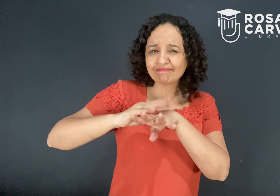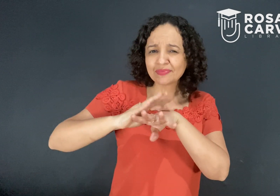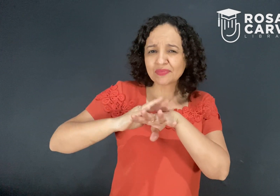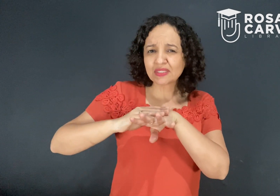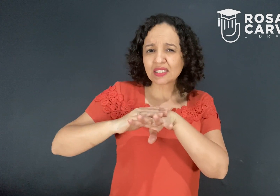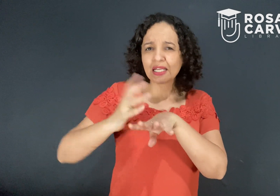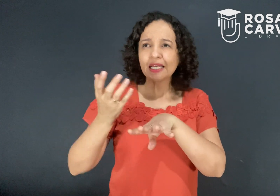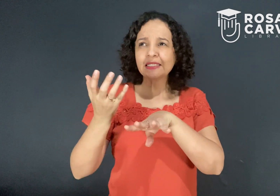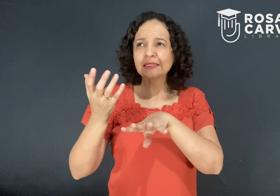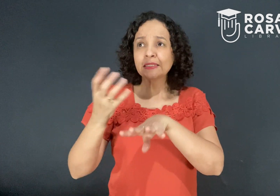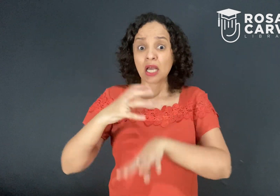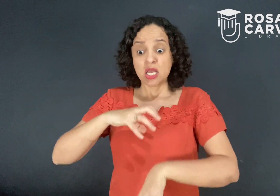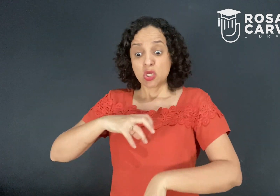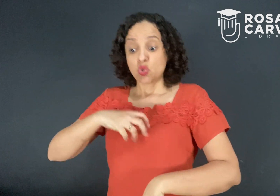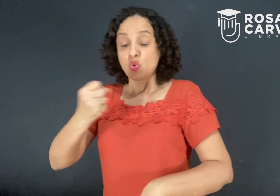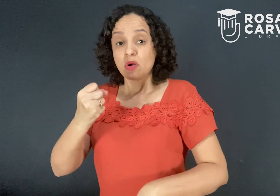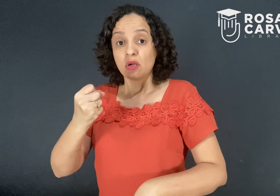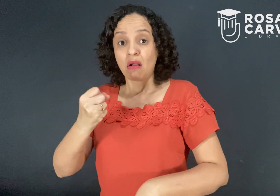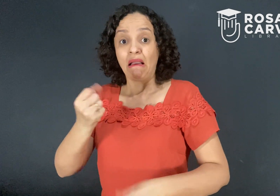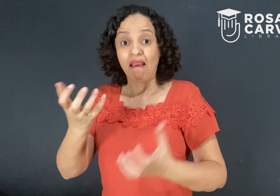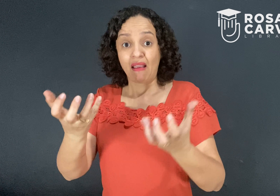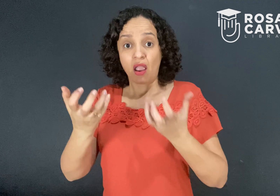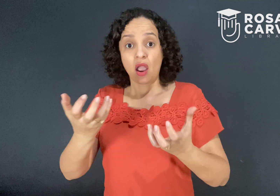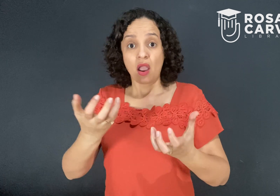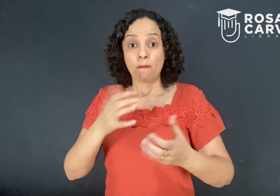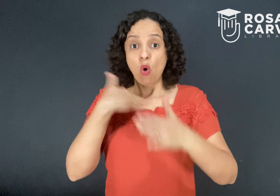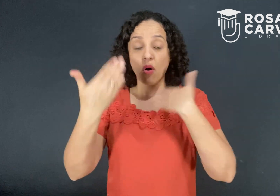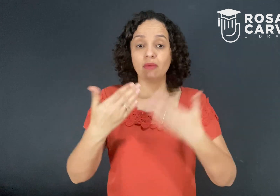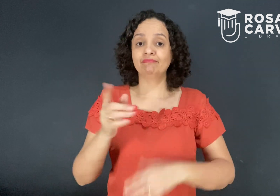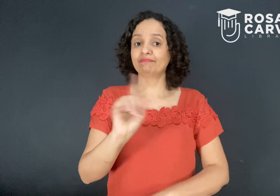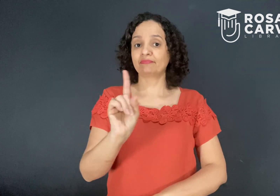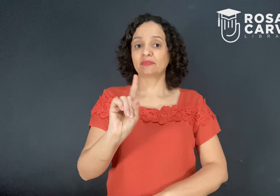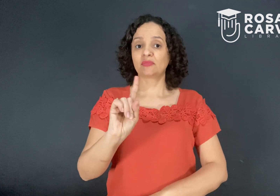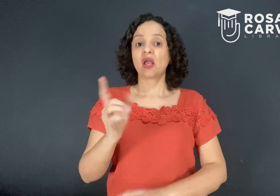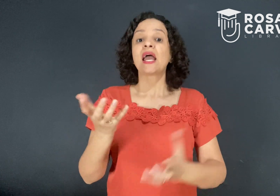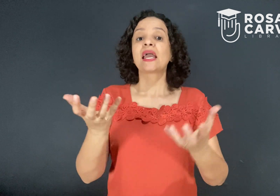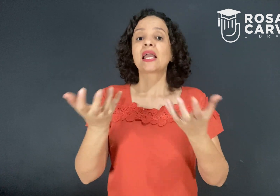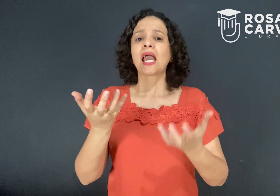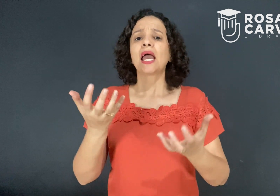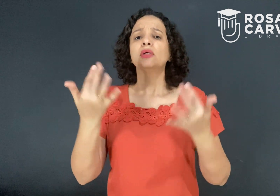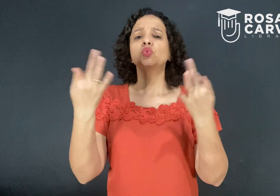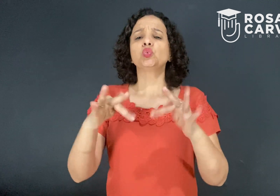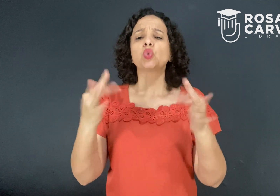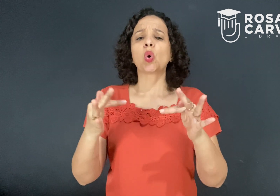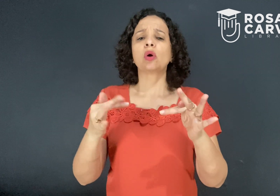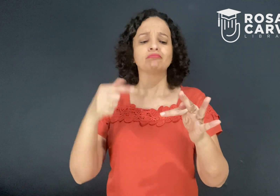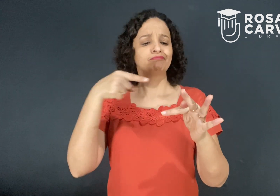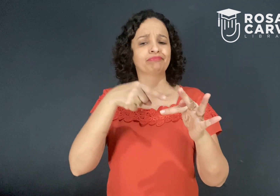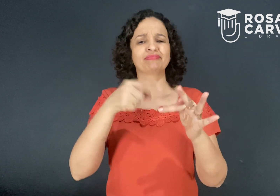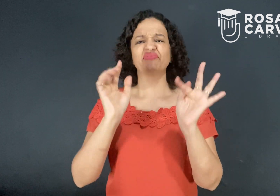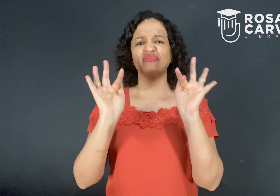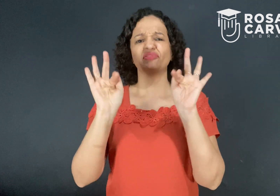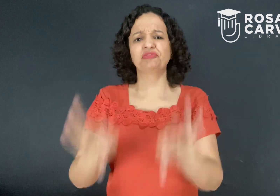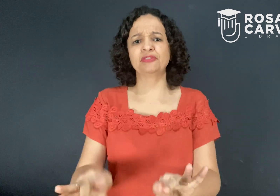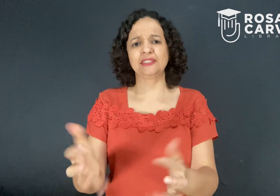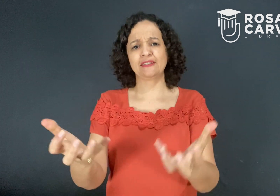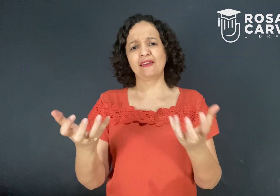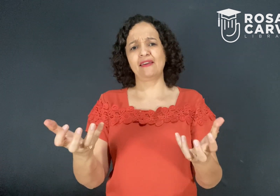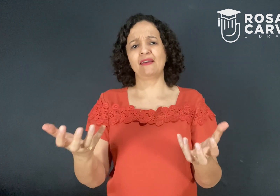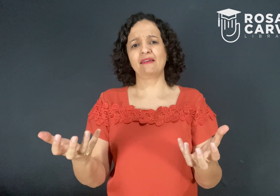nessa situação não é de acabar com a vida, mas é de acabar com a dor.